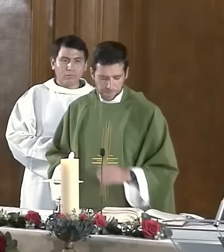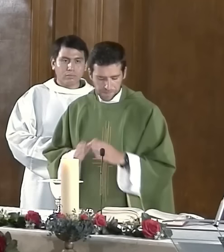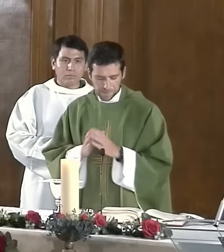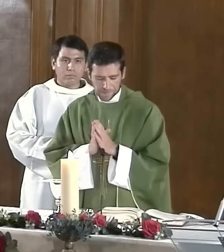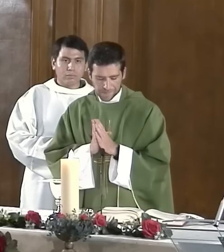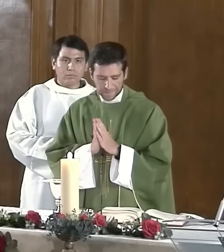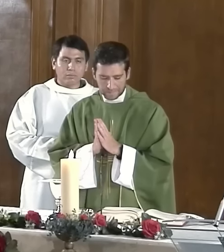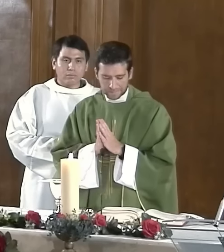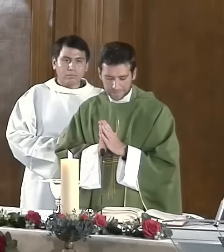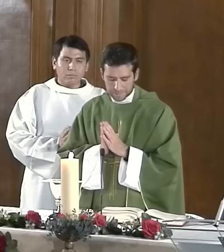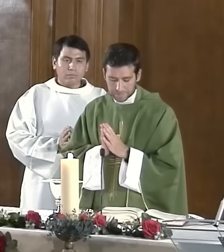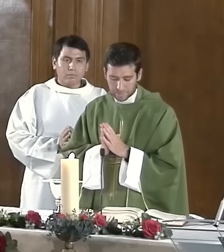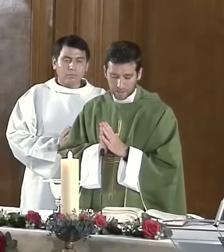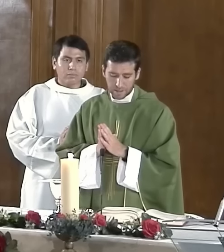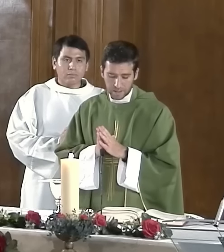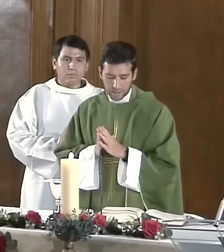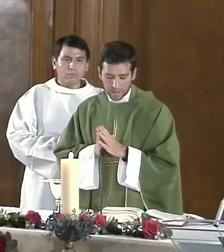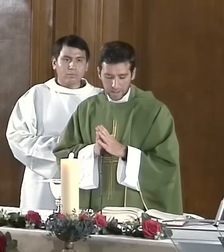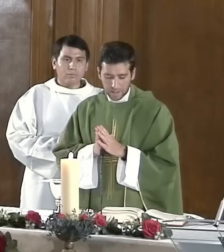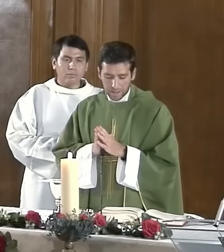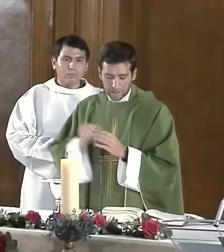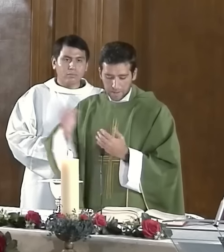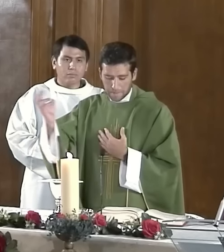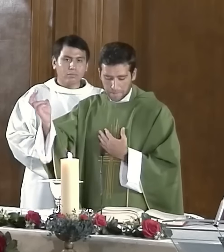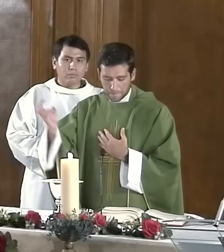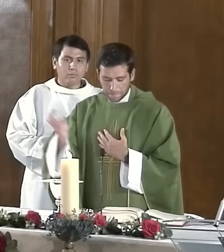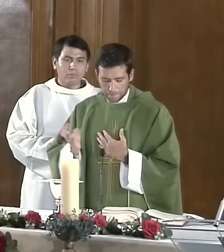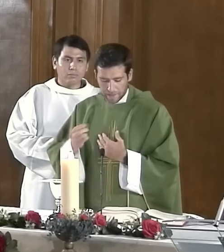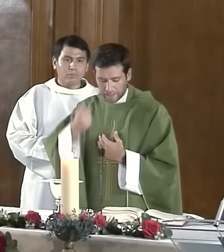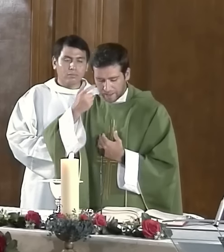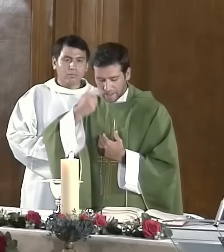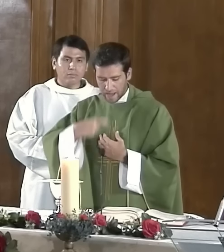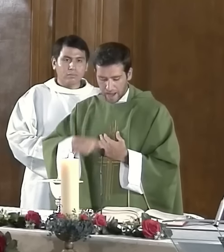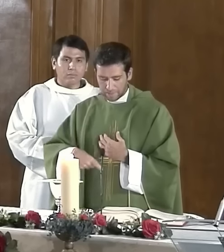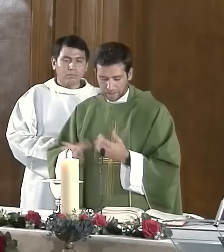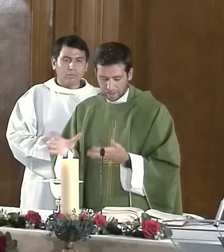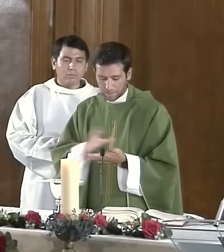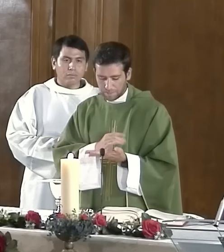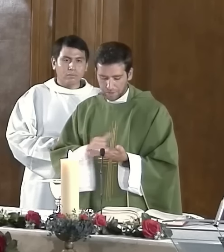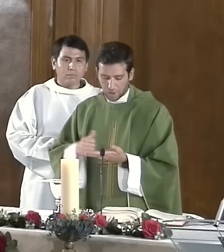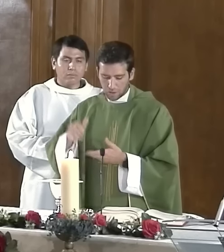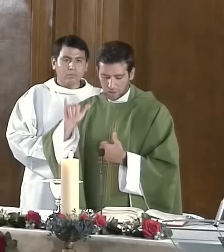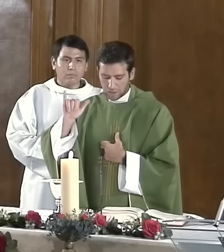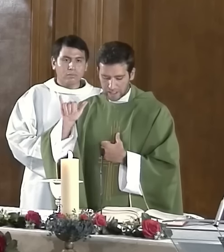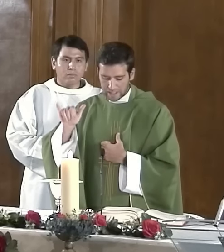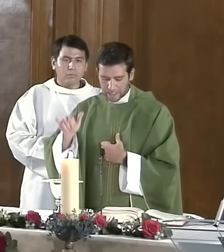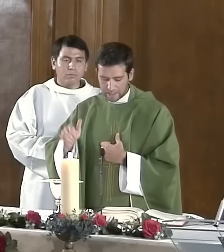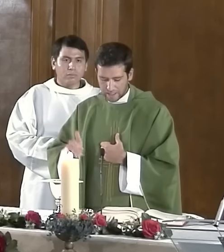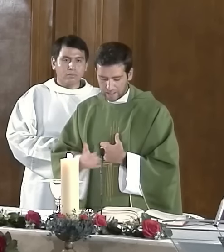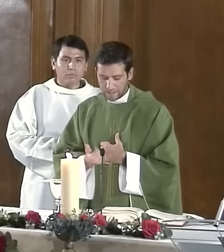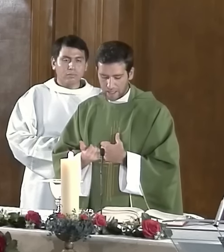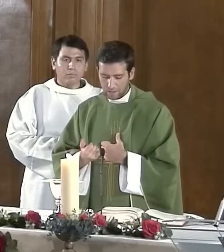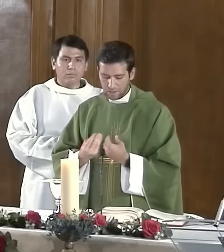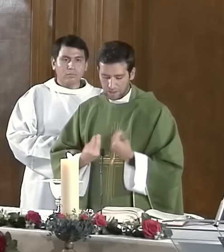Venid a mí, todos los que estáis cansados